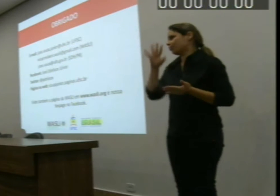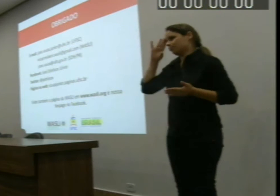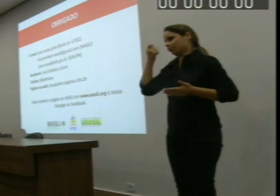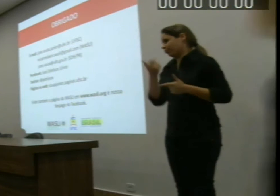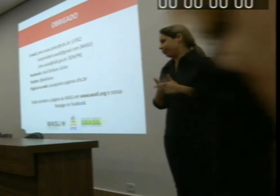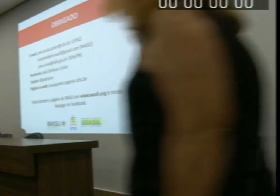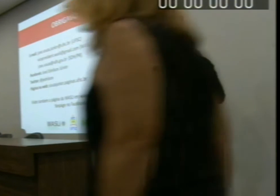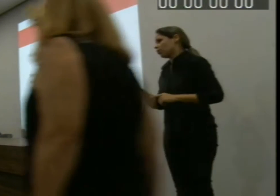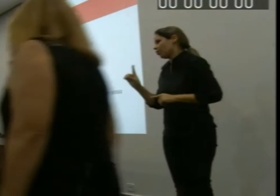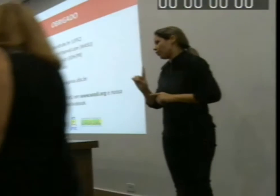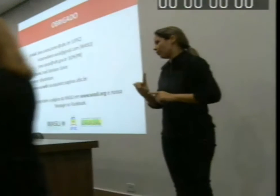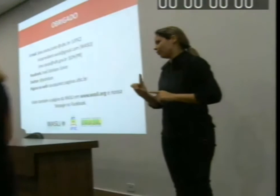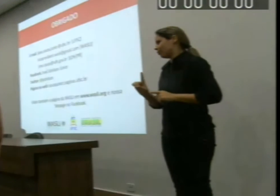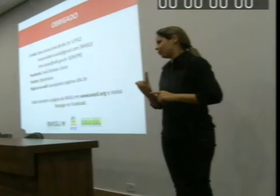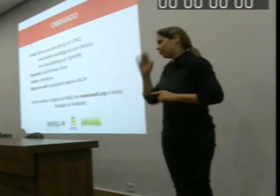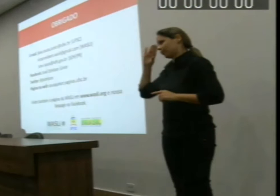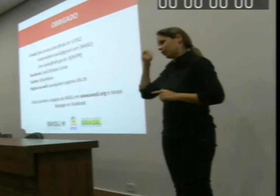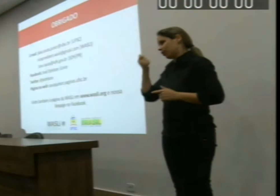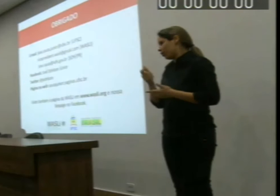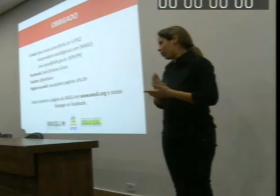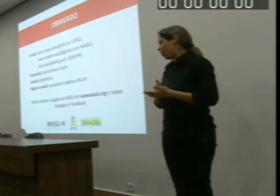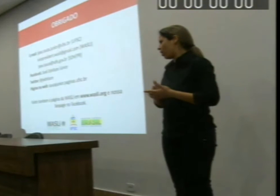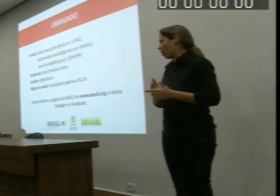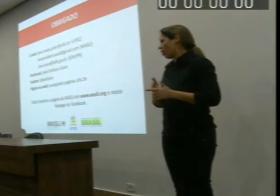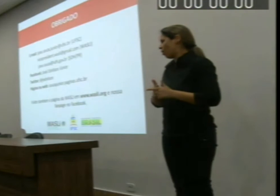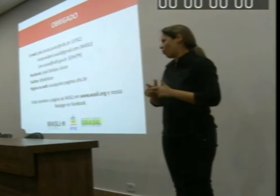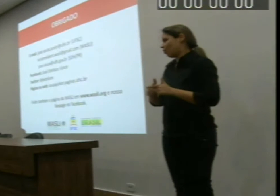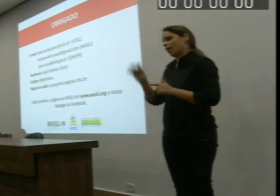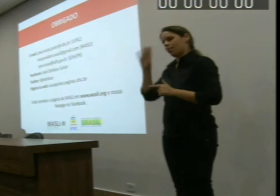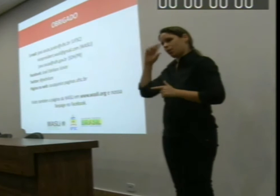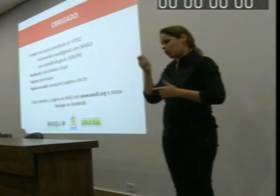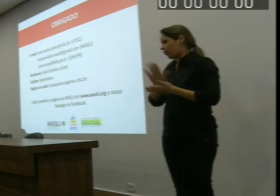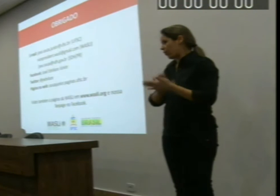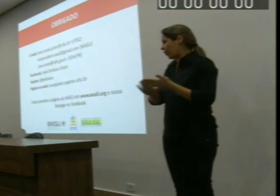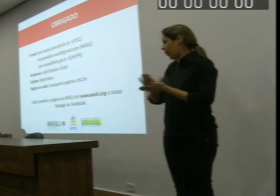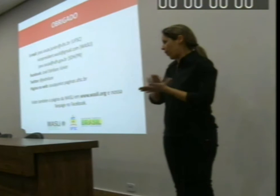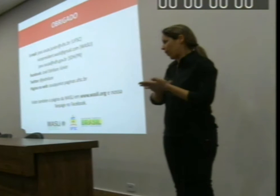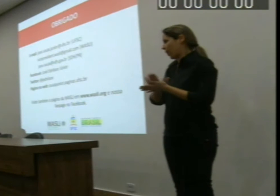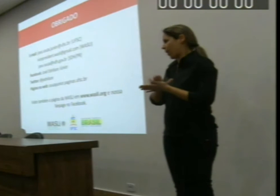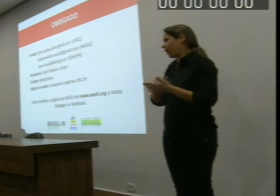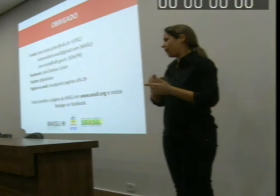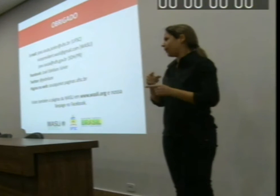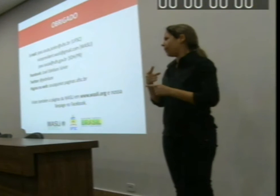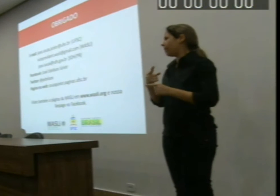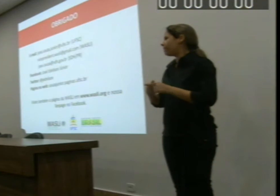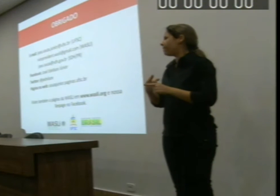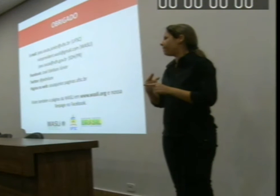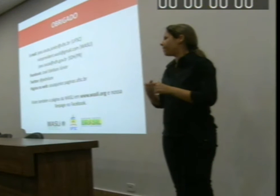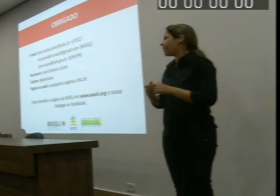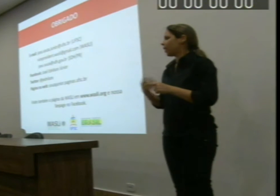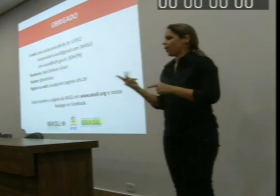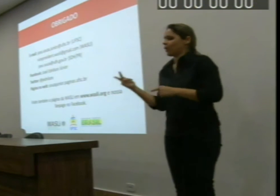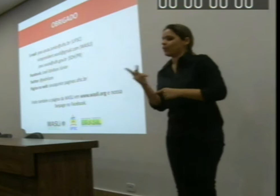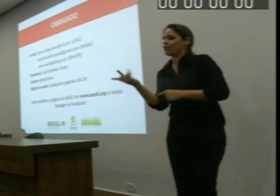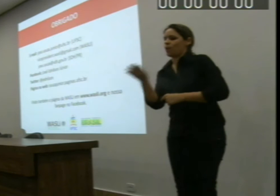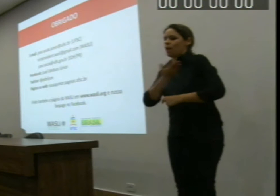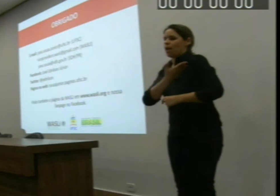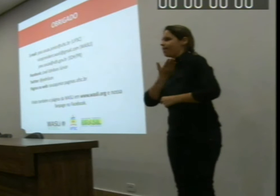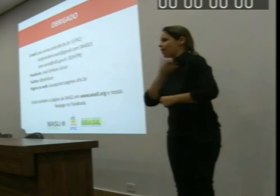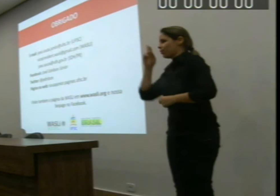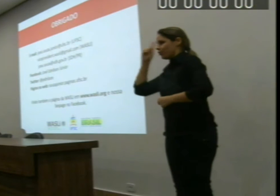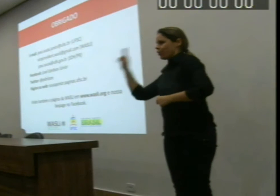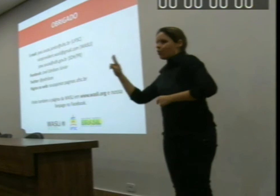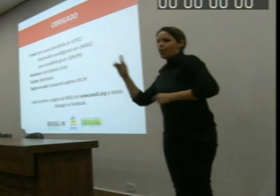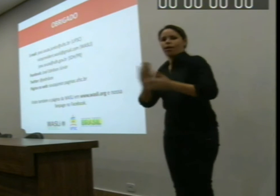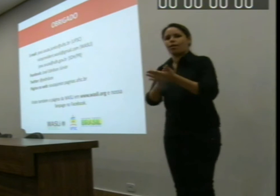parte pedagógica porque é isso que falta pedir palestrante pedir o casa ir lá fazer uma avaliação com os alunos fazer palestra com os